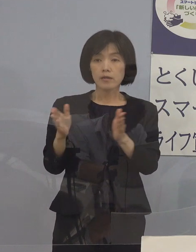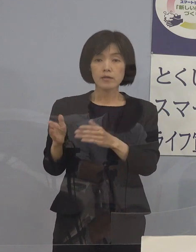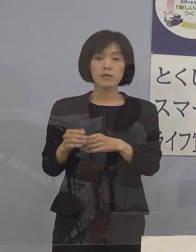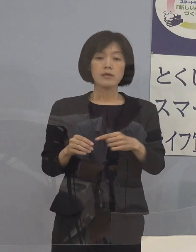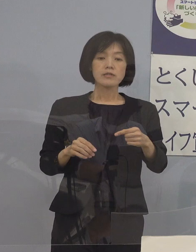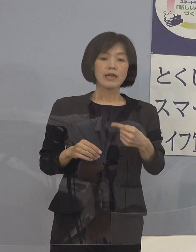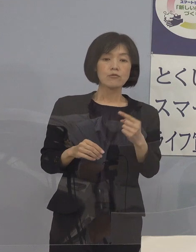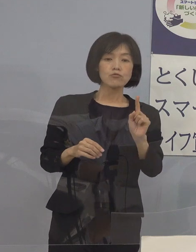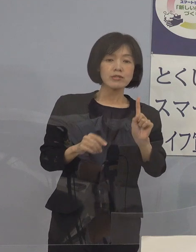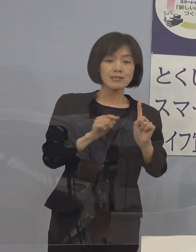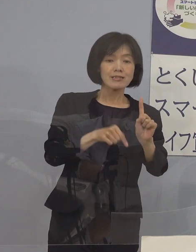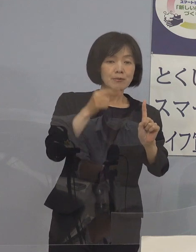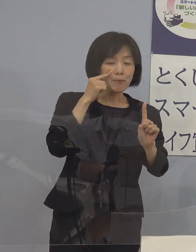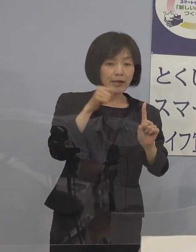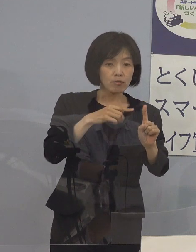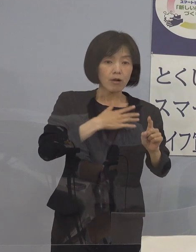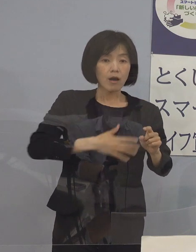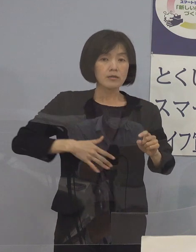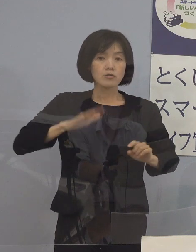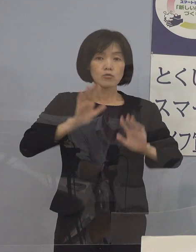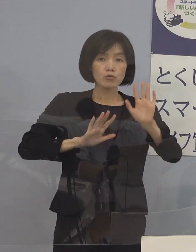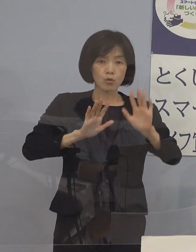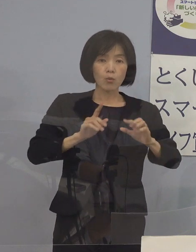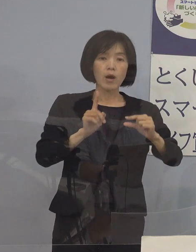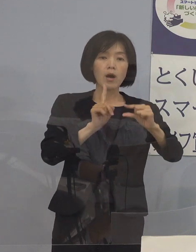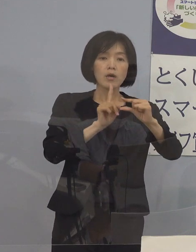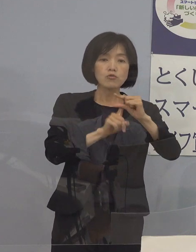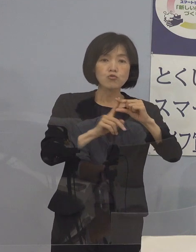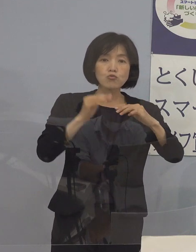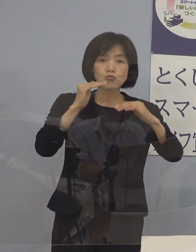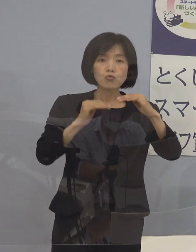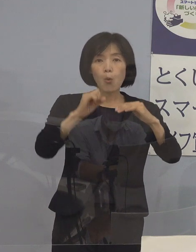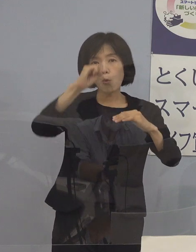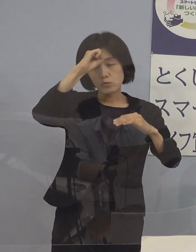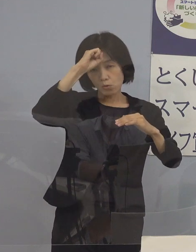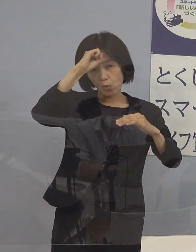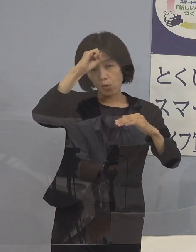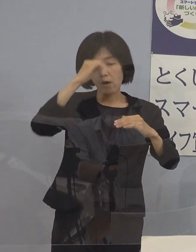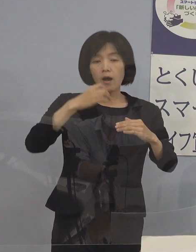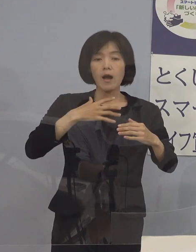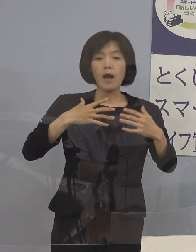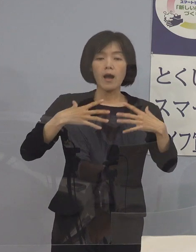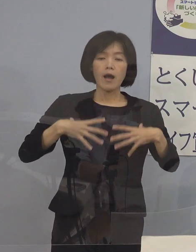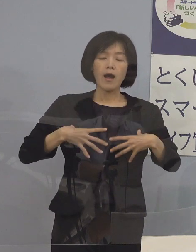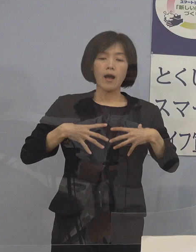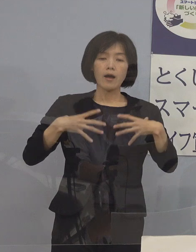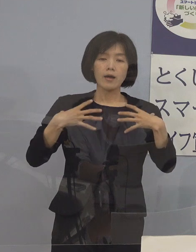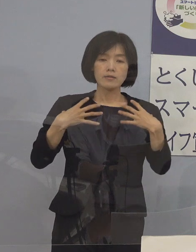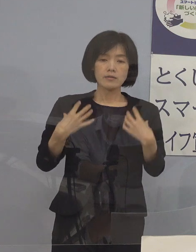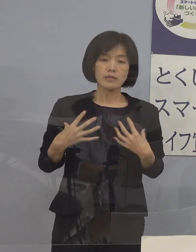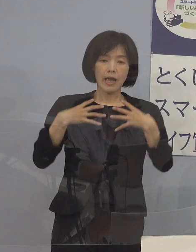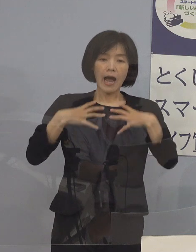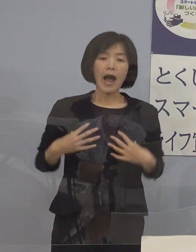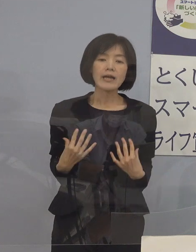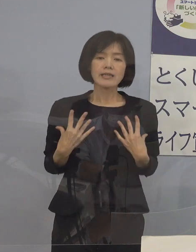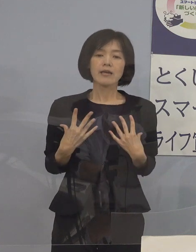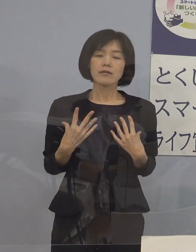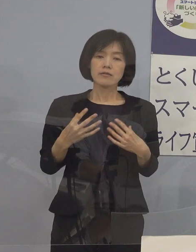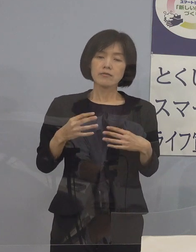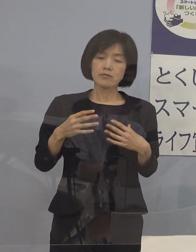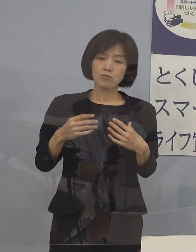って、101例目の方の症状は 中等症です。 中等症、 肺炎の所見があります。